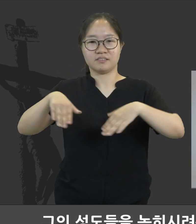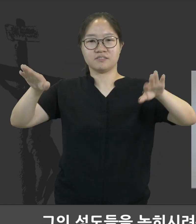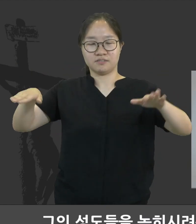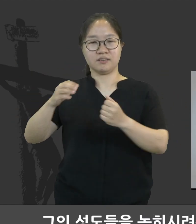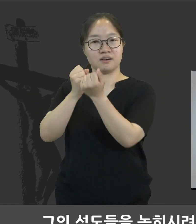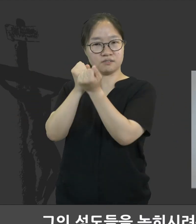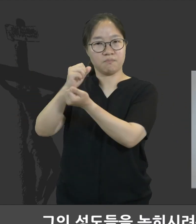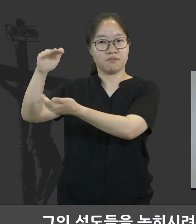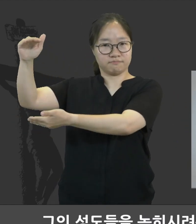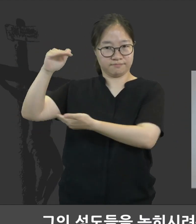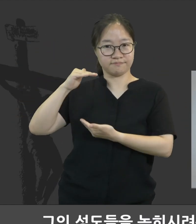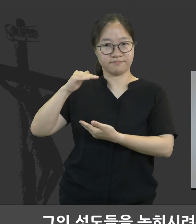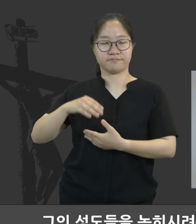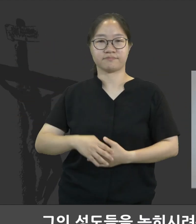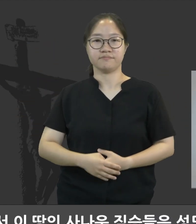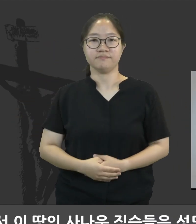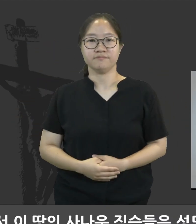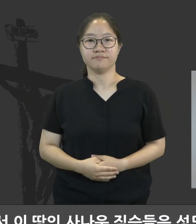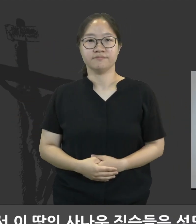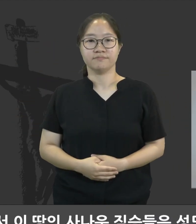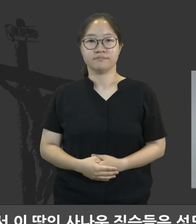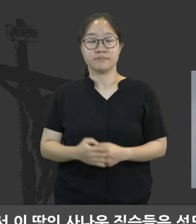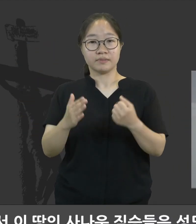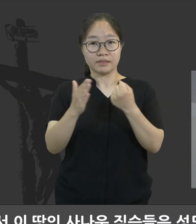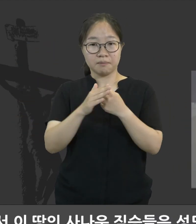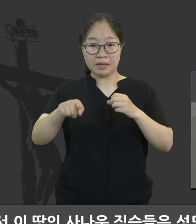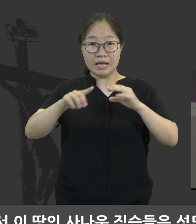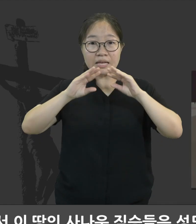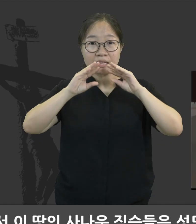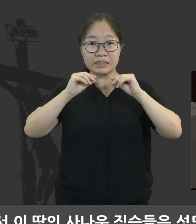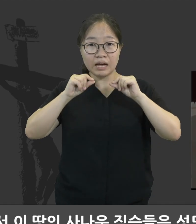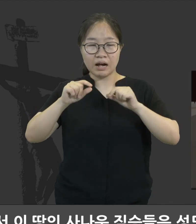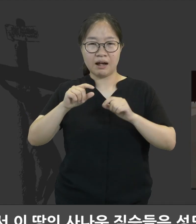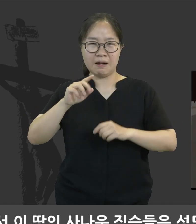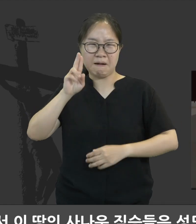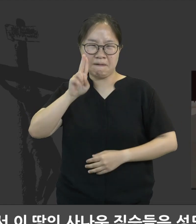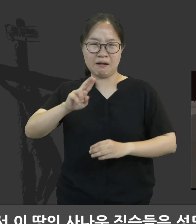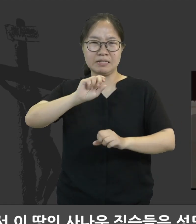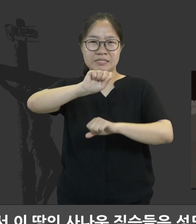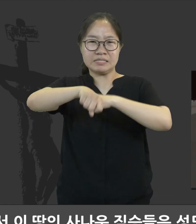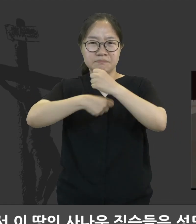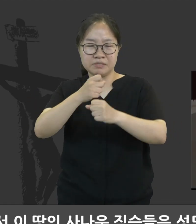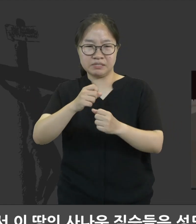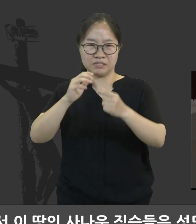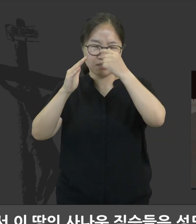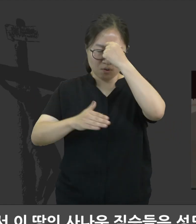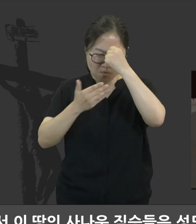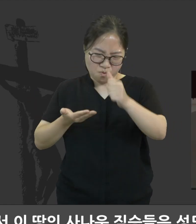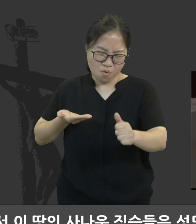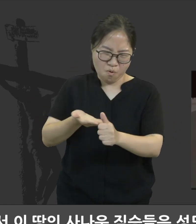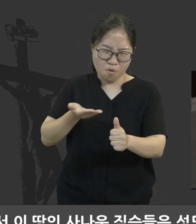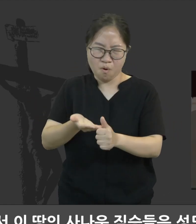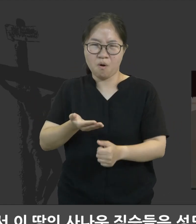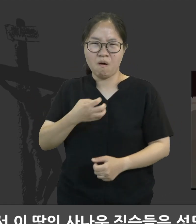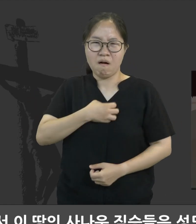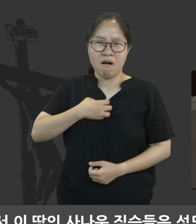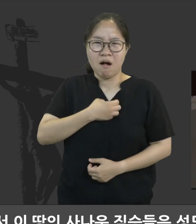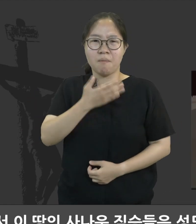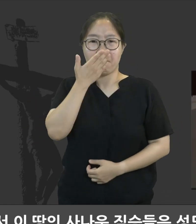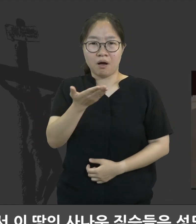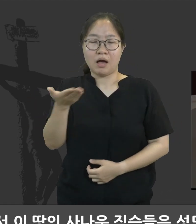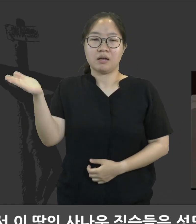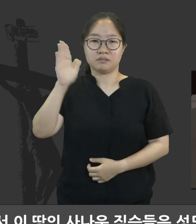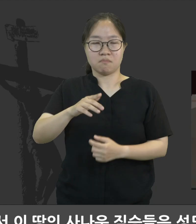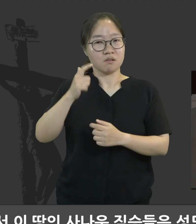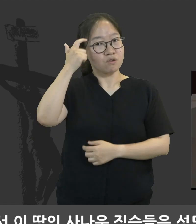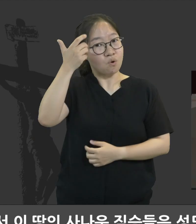해석합니다. 따라서 이 땅의 사나운 짐승들은 성도들에게 고통을 줄 수는 있어도 그들의 영혼을